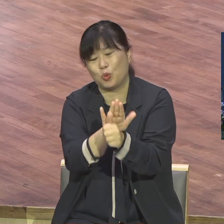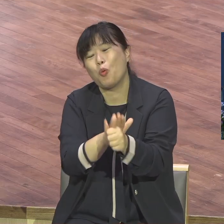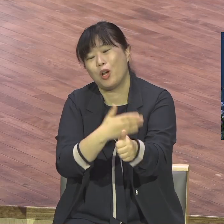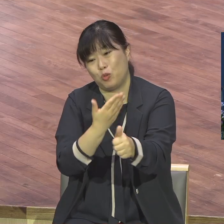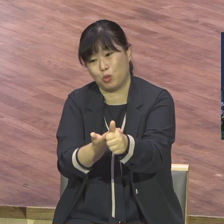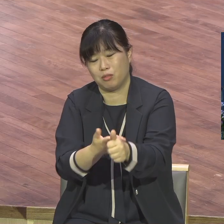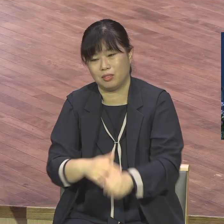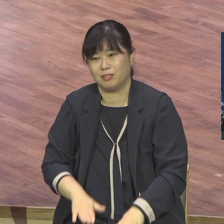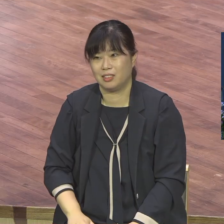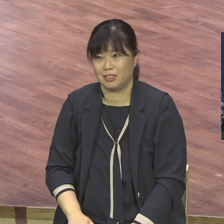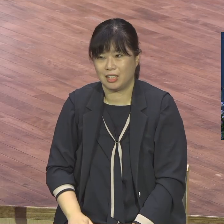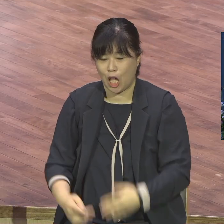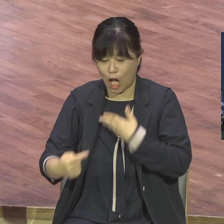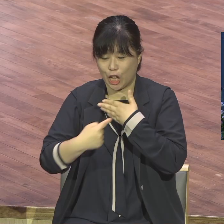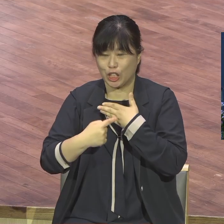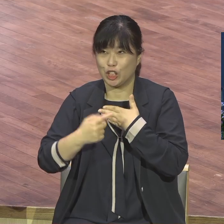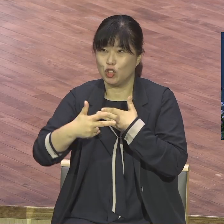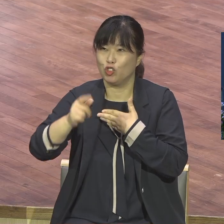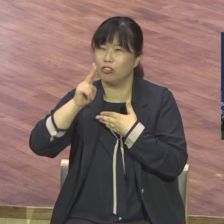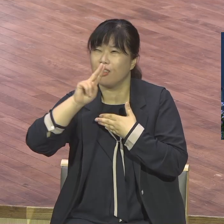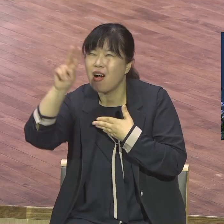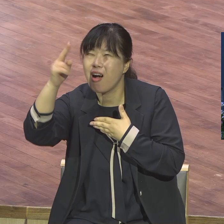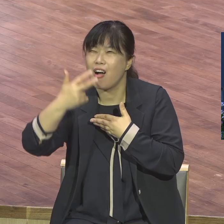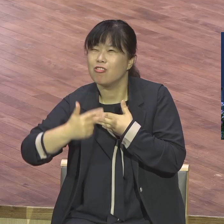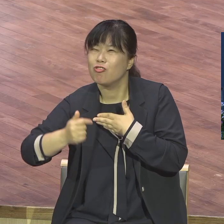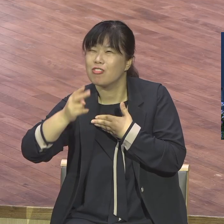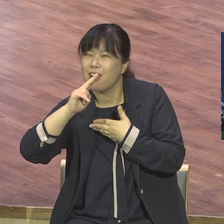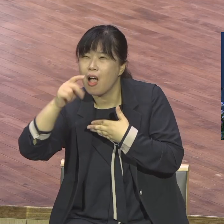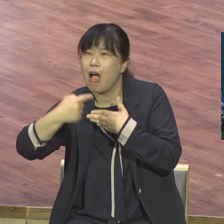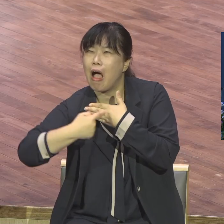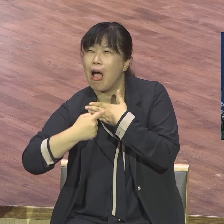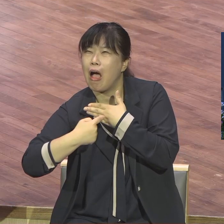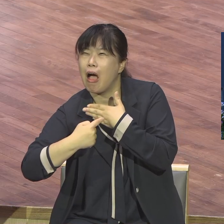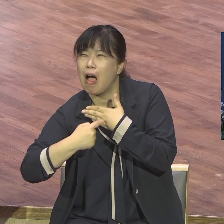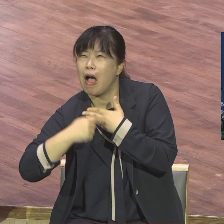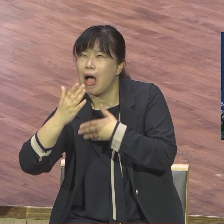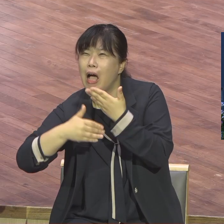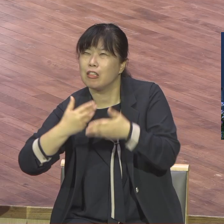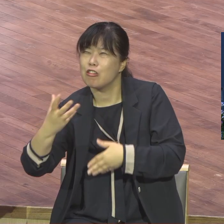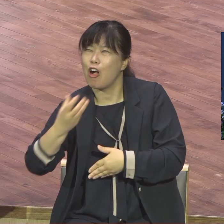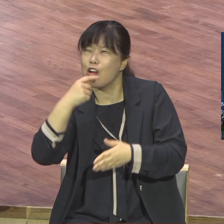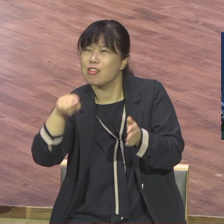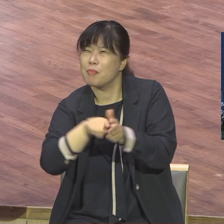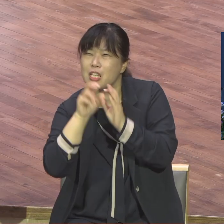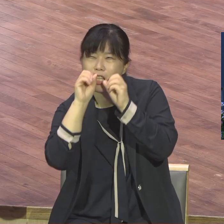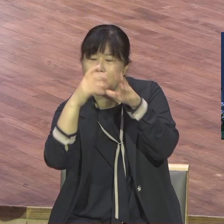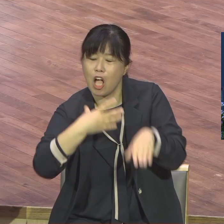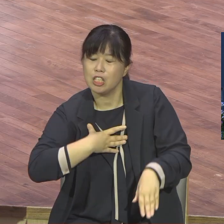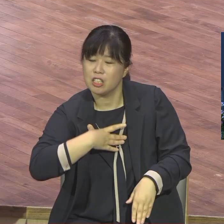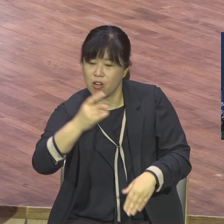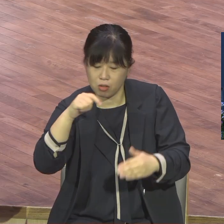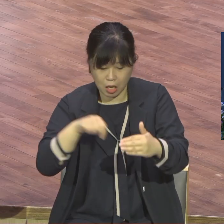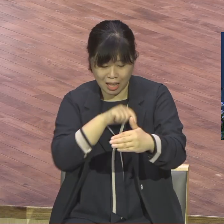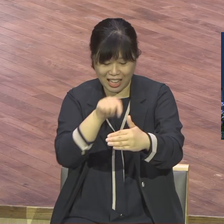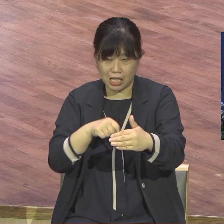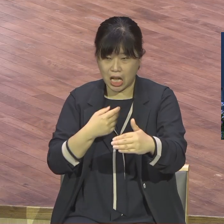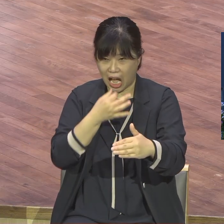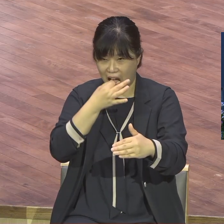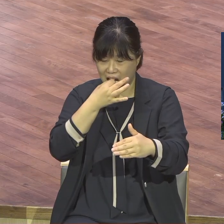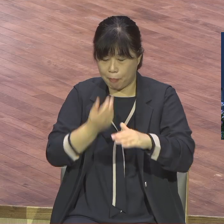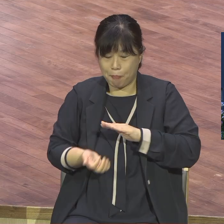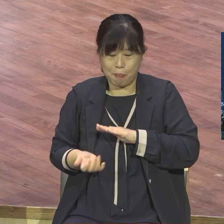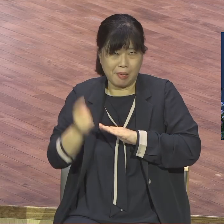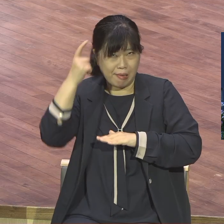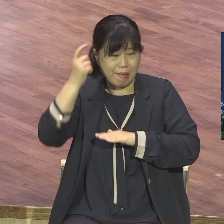욕심 자기 생각 자기 모든 거 다 챙겨 하나님 다 보고 계시잖아요. 그래서 고생하는